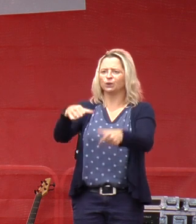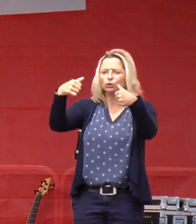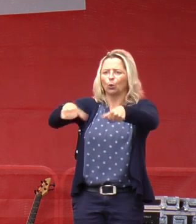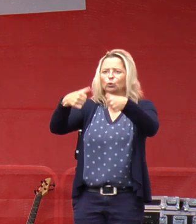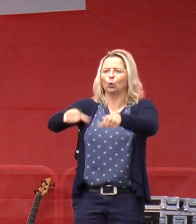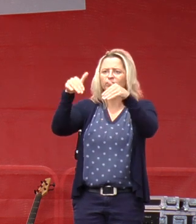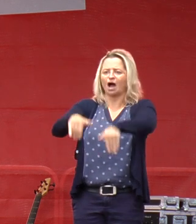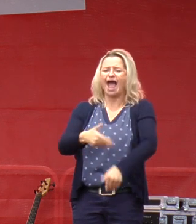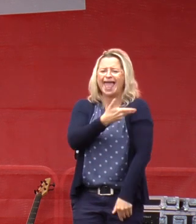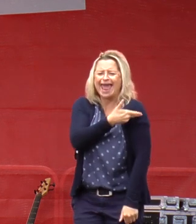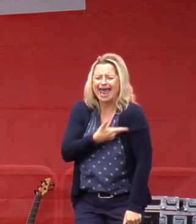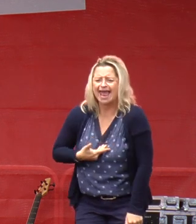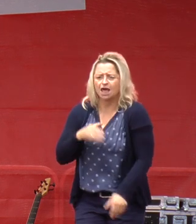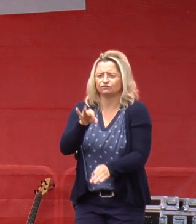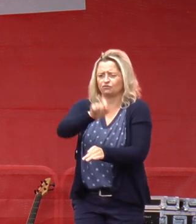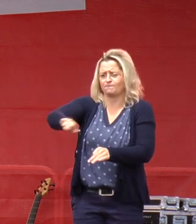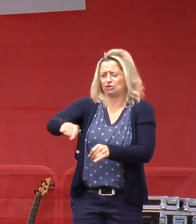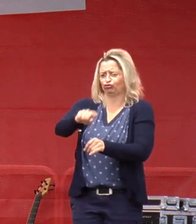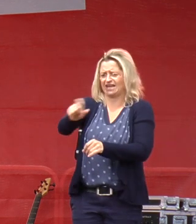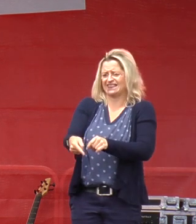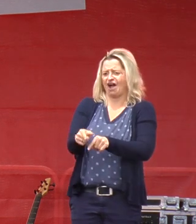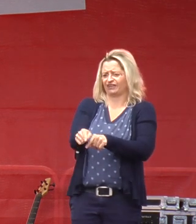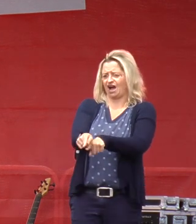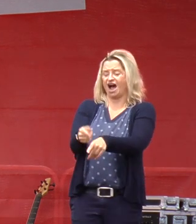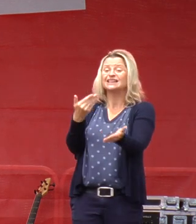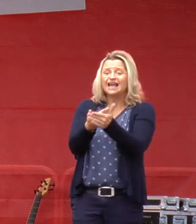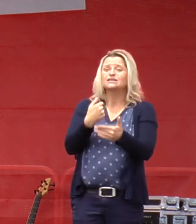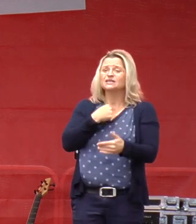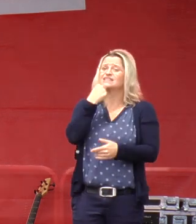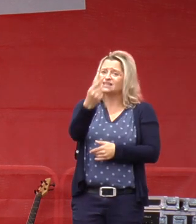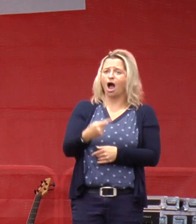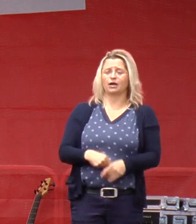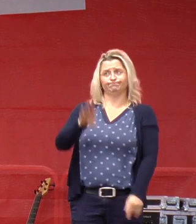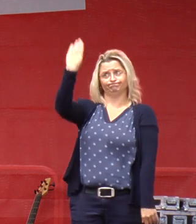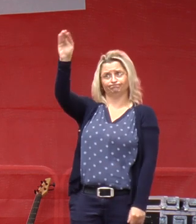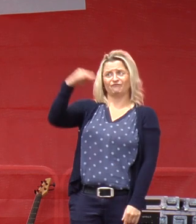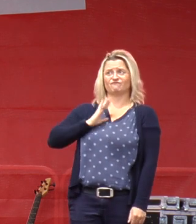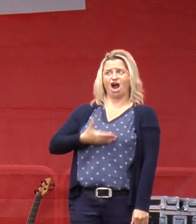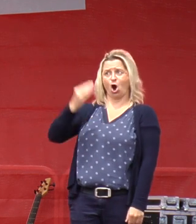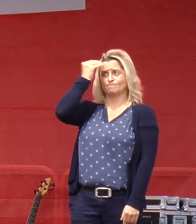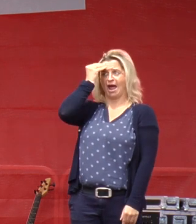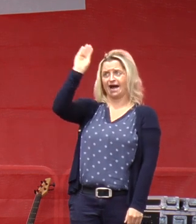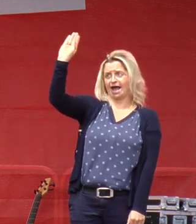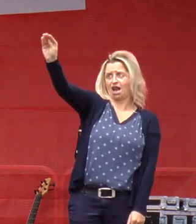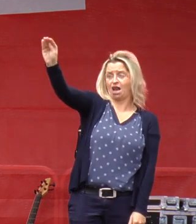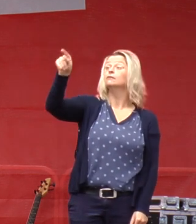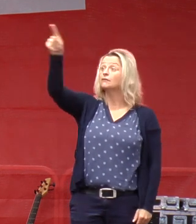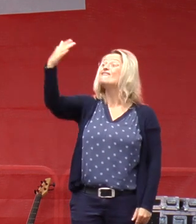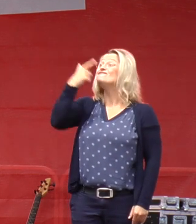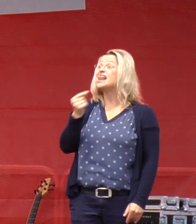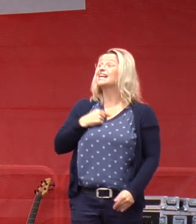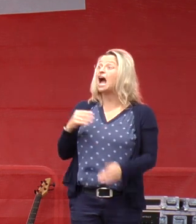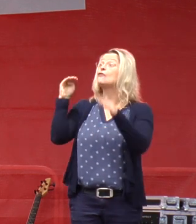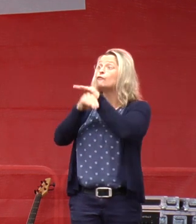für ein Elend für die Menschen bedeutet. Und deswegen sage ich an die Adresse von Angela Merkel, Wenn Sie wirklich